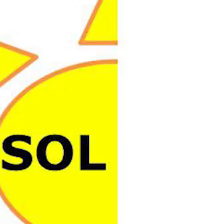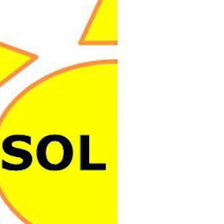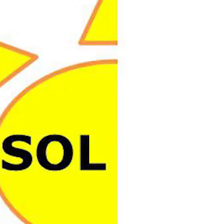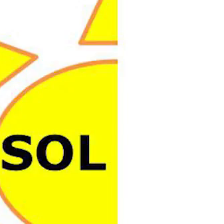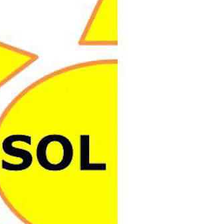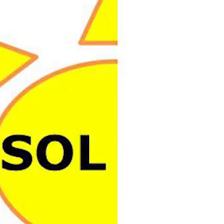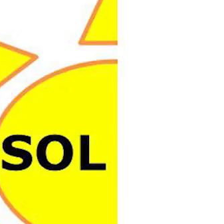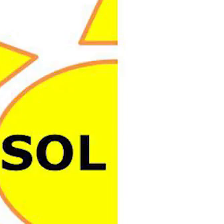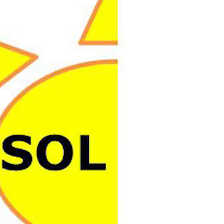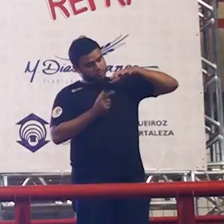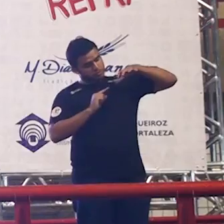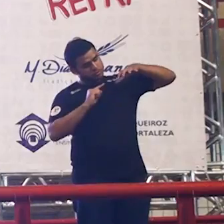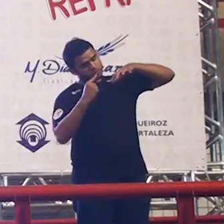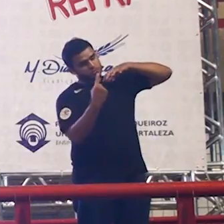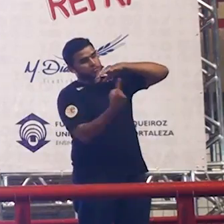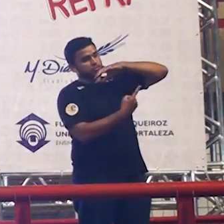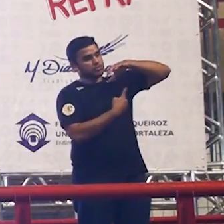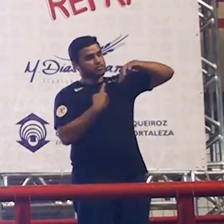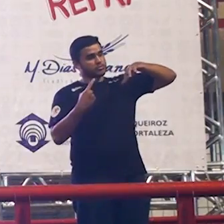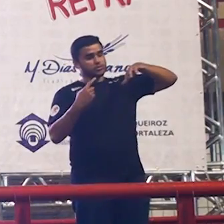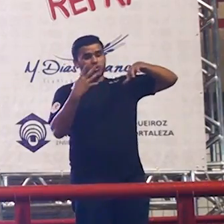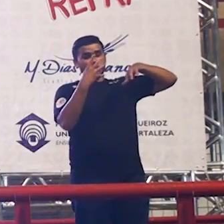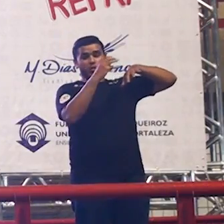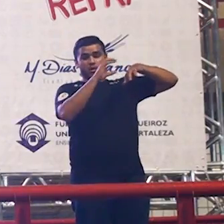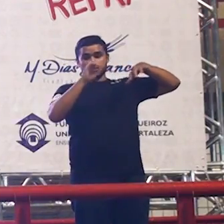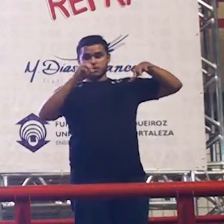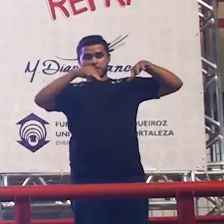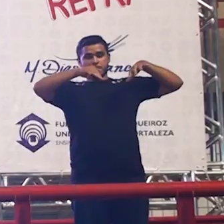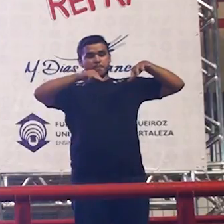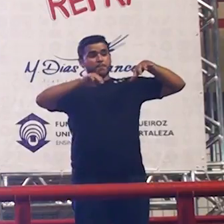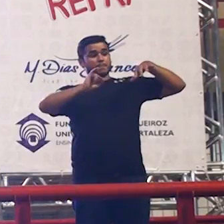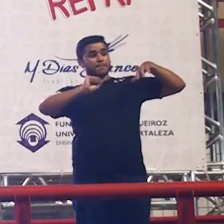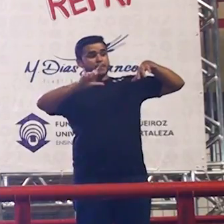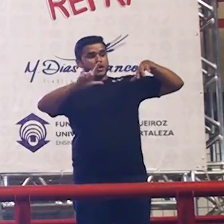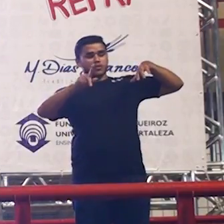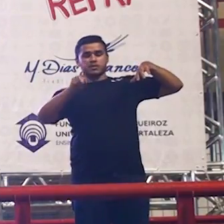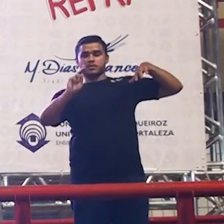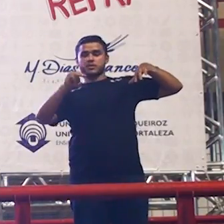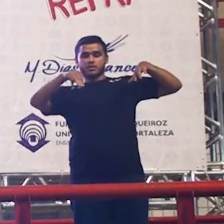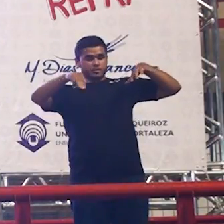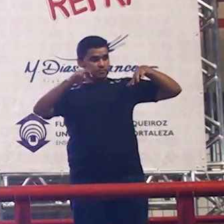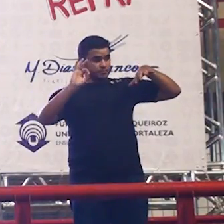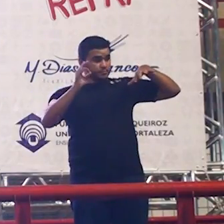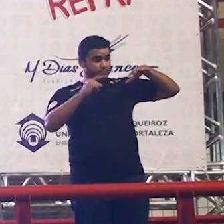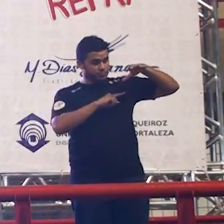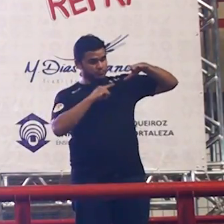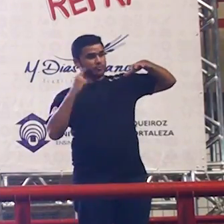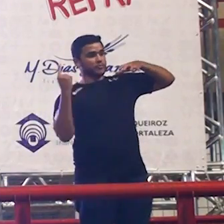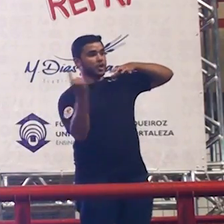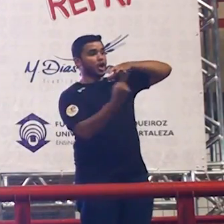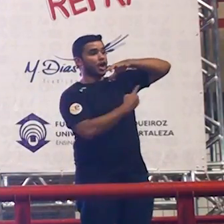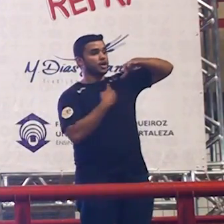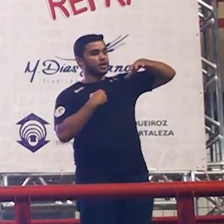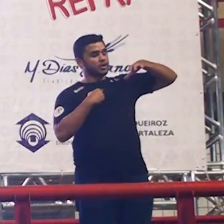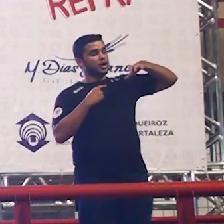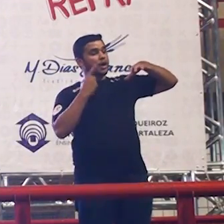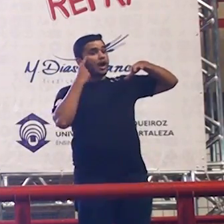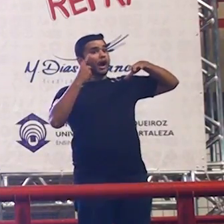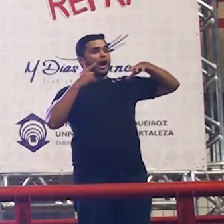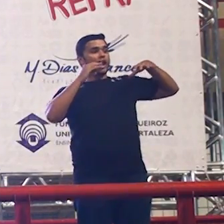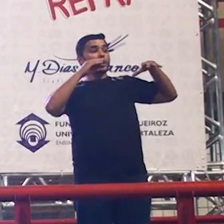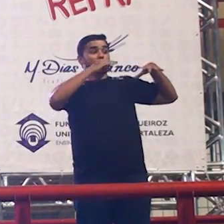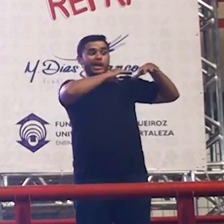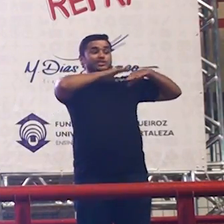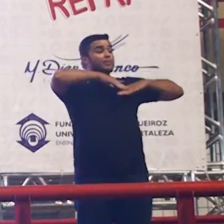maior diâmetro da Terra, 40 mil quilômetros aproximadamente. Guardamos isso? Então qual é o ponto mais quente que eu